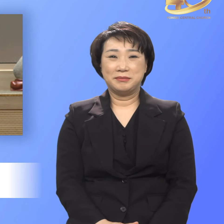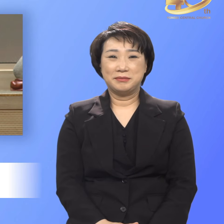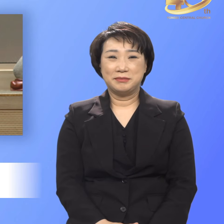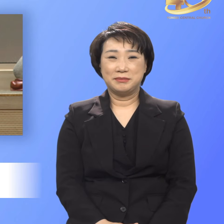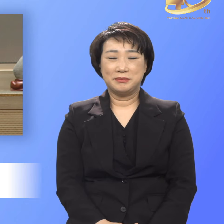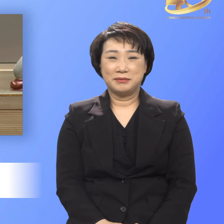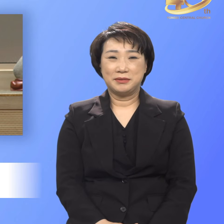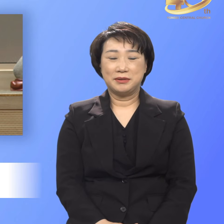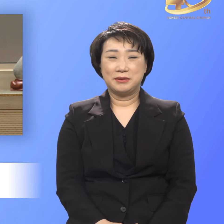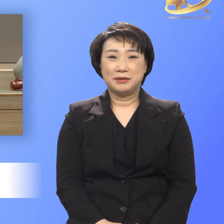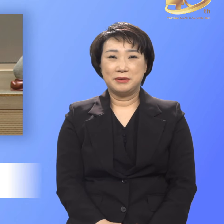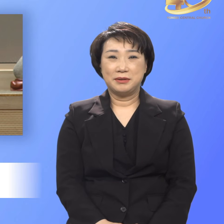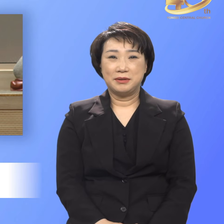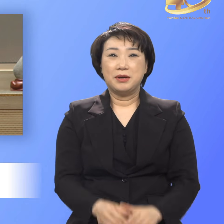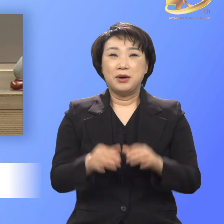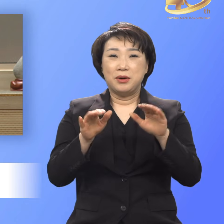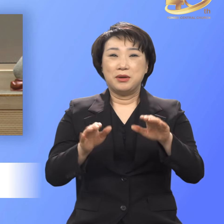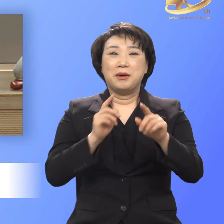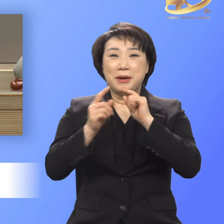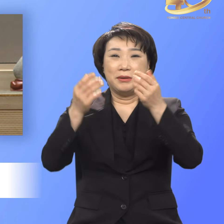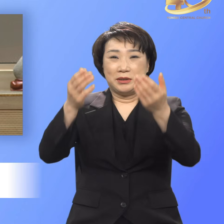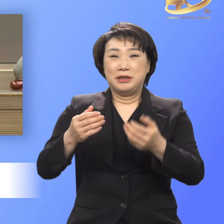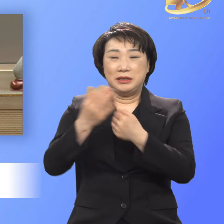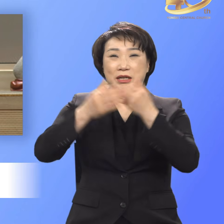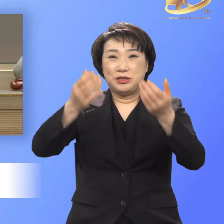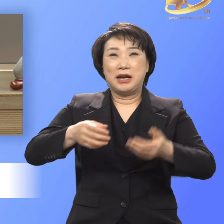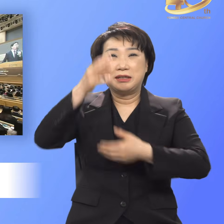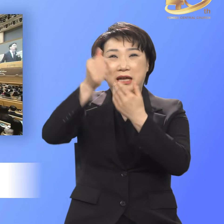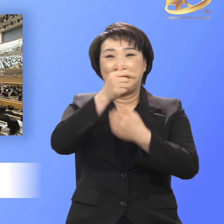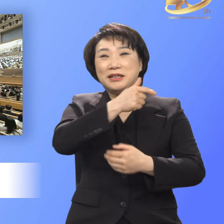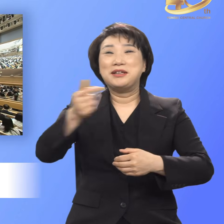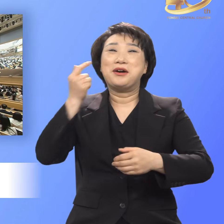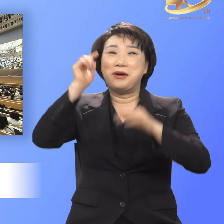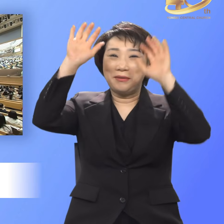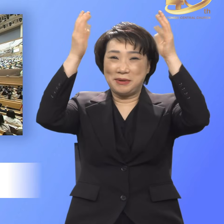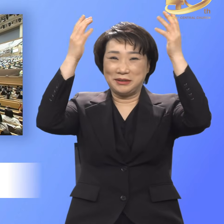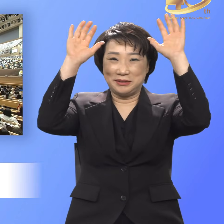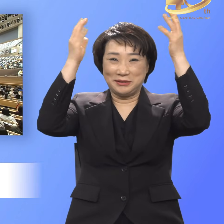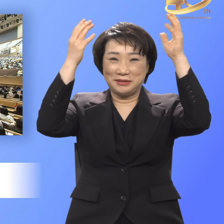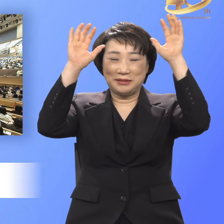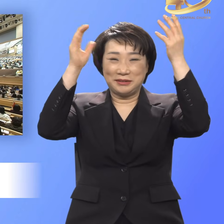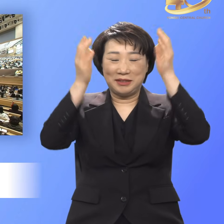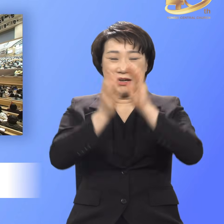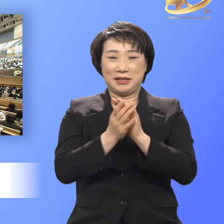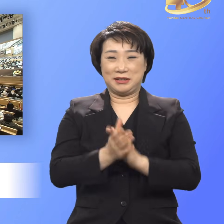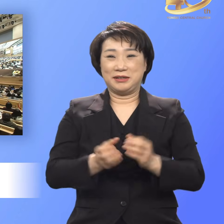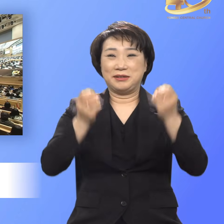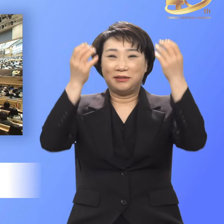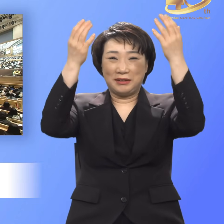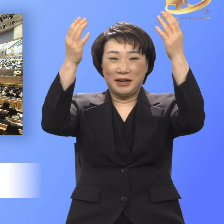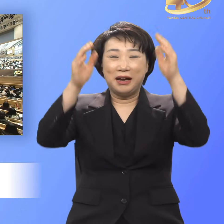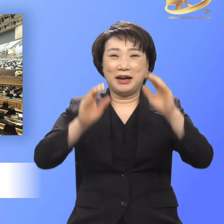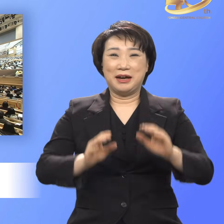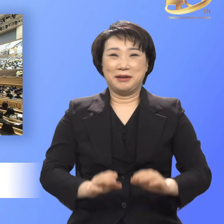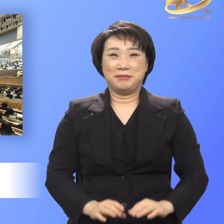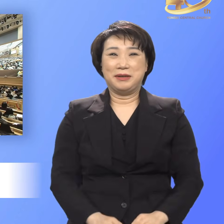아멘. 오늘도 말씀 주시고 은혜 주신 우리 하나님께 영광의 박수 올려드리겠습니다. 할렐루야, 할렐루야.